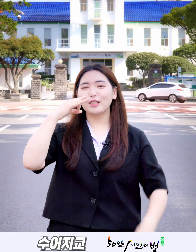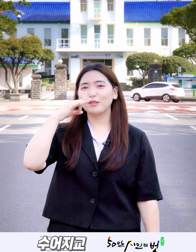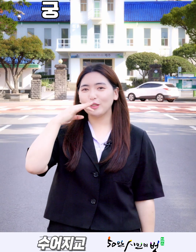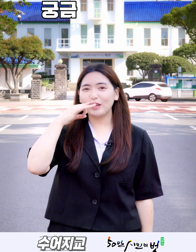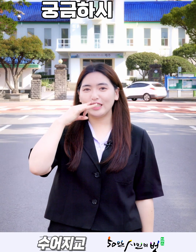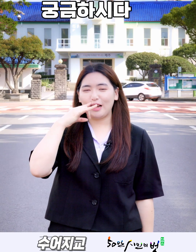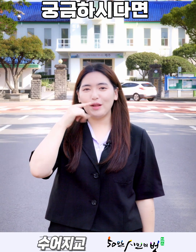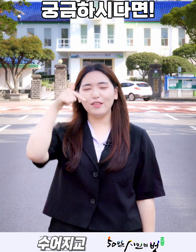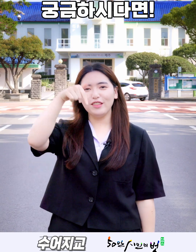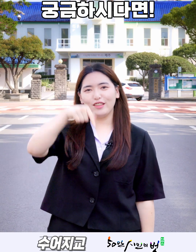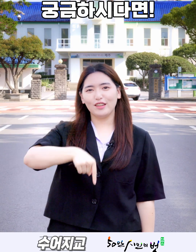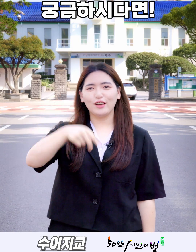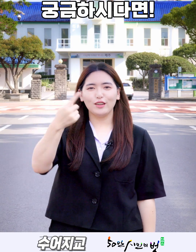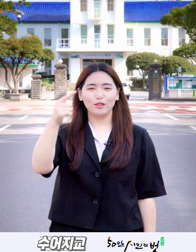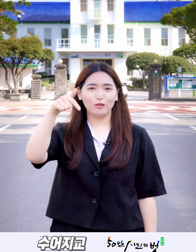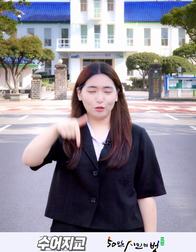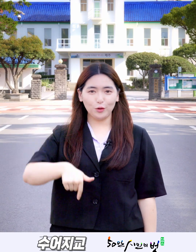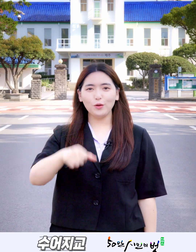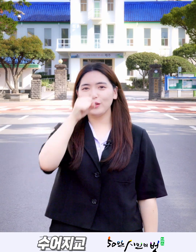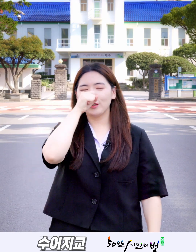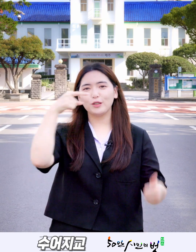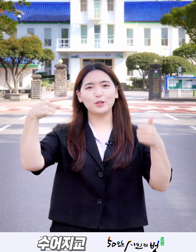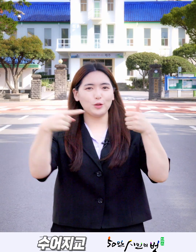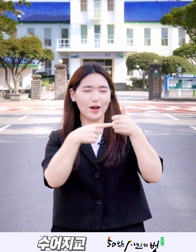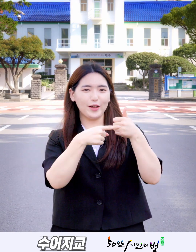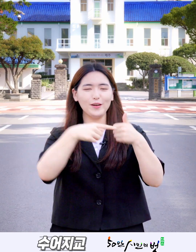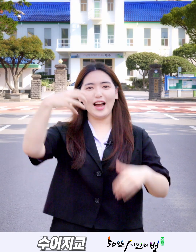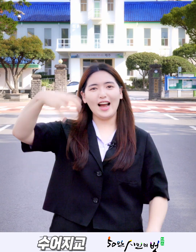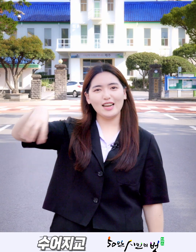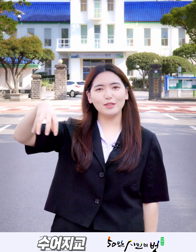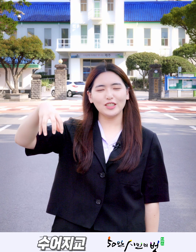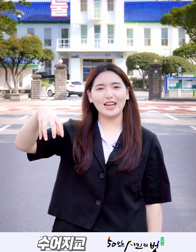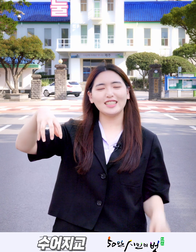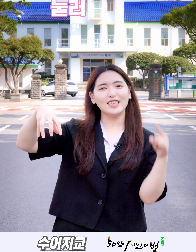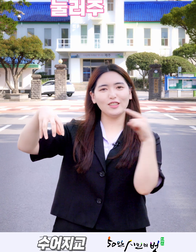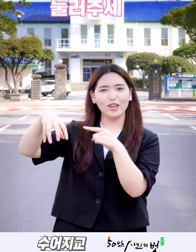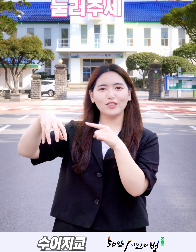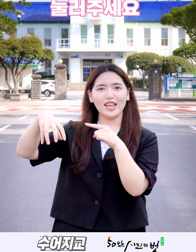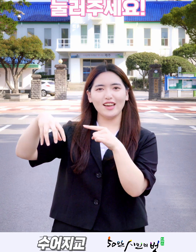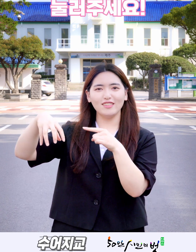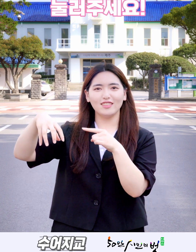궁금하시다면 구독, 좋아요, 알림 설정까지 눌러주세요.